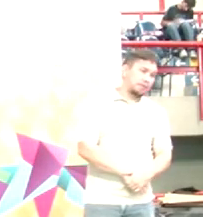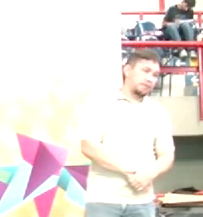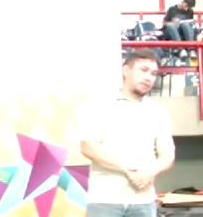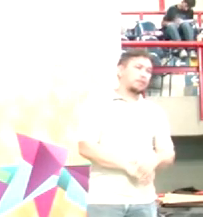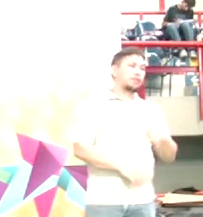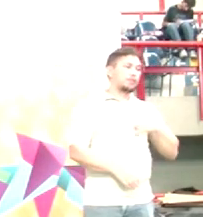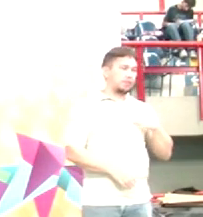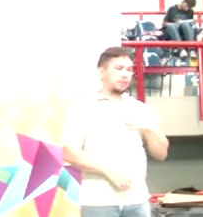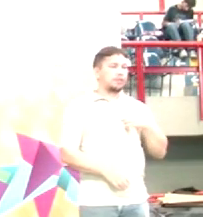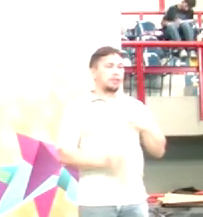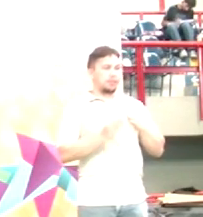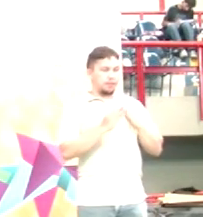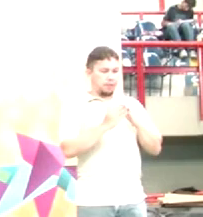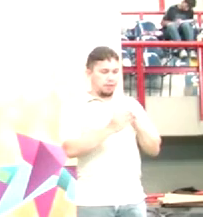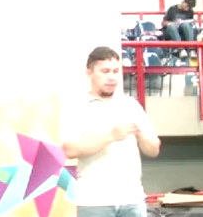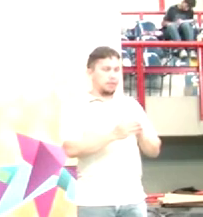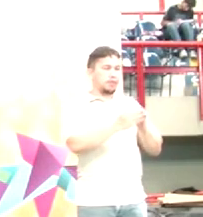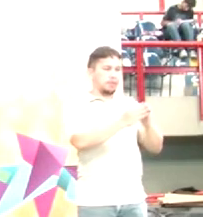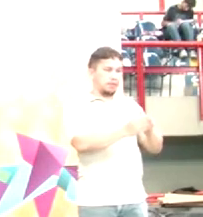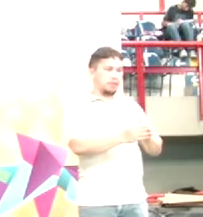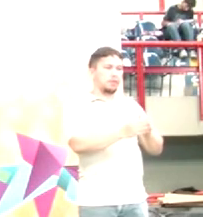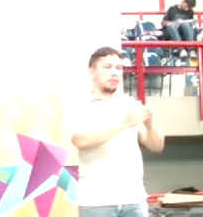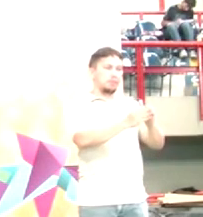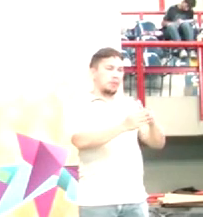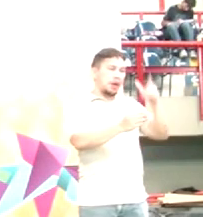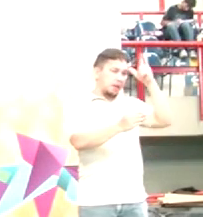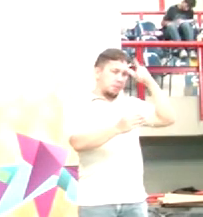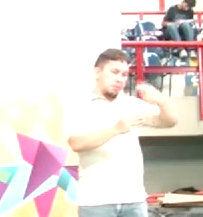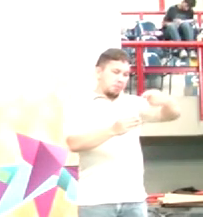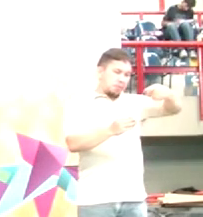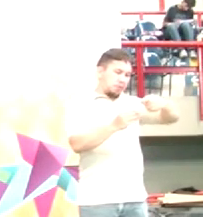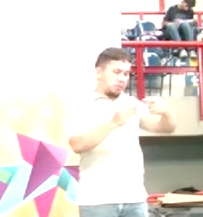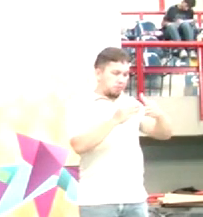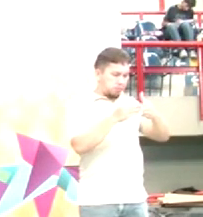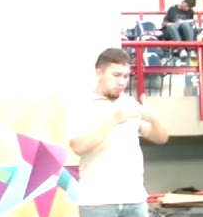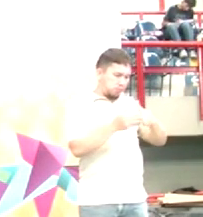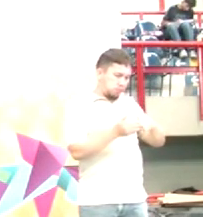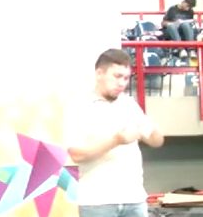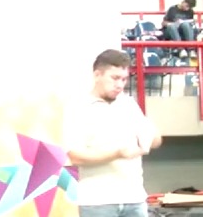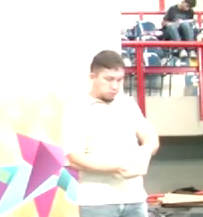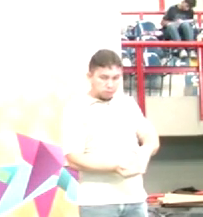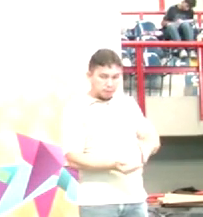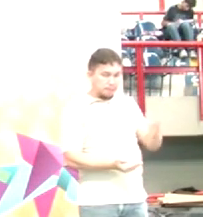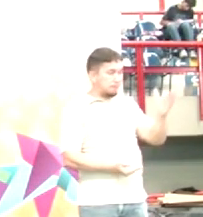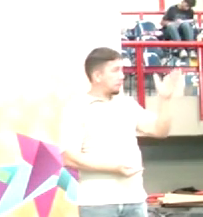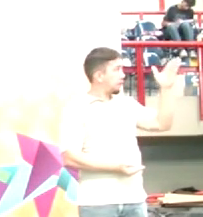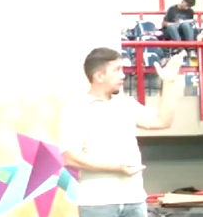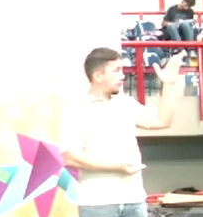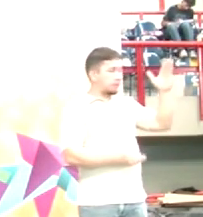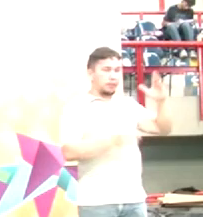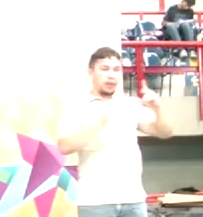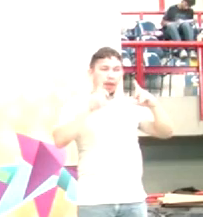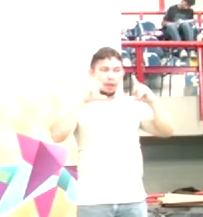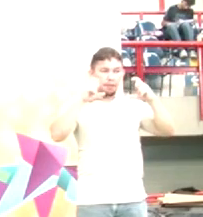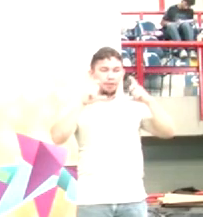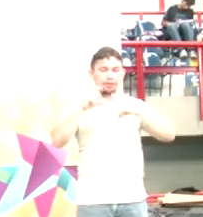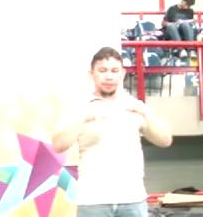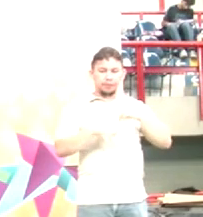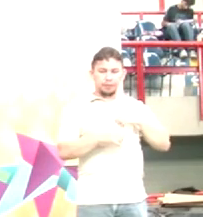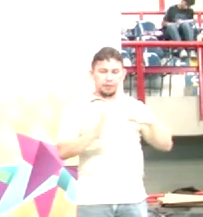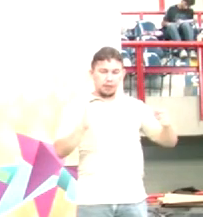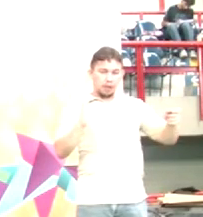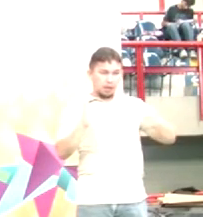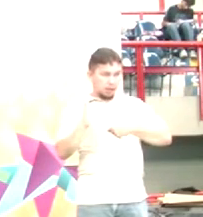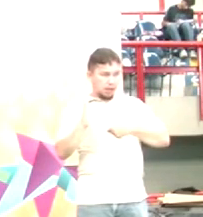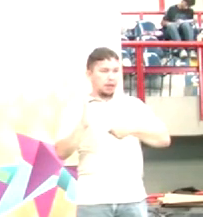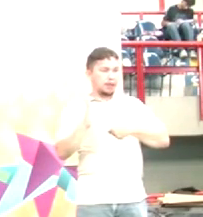Tivemos navios nossos afundados por alemães. Nessa foto estamos assinando